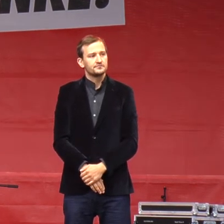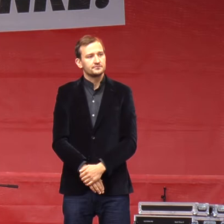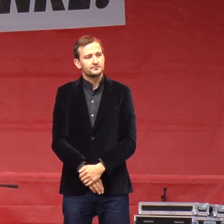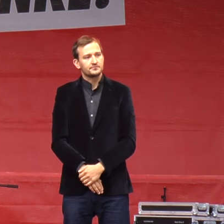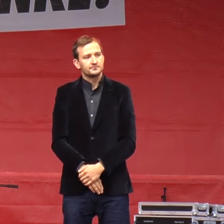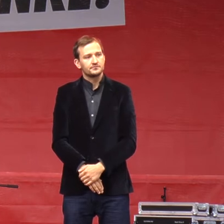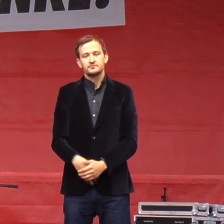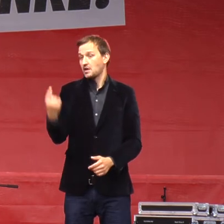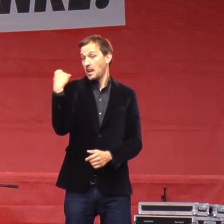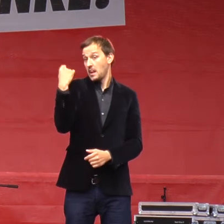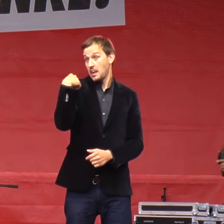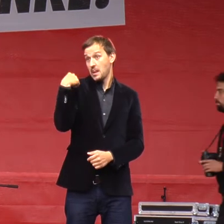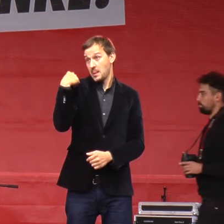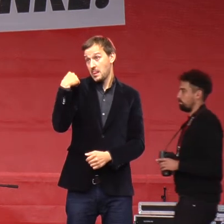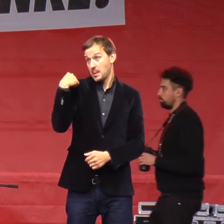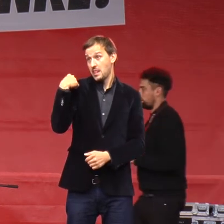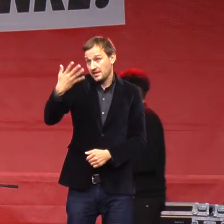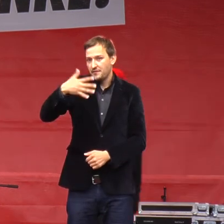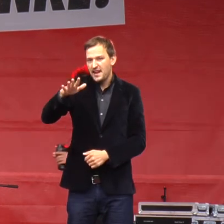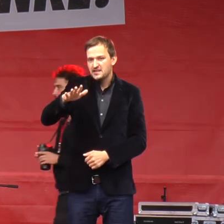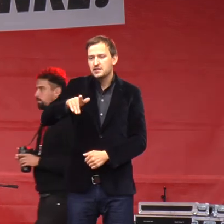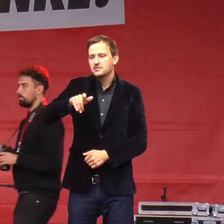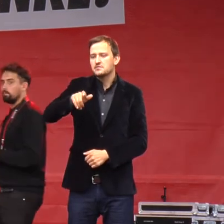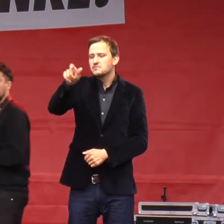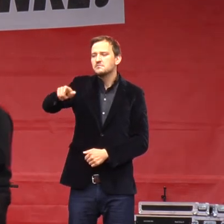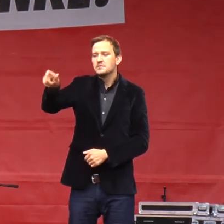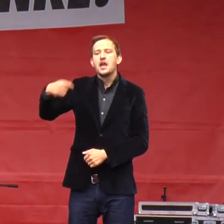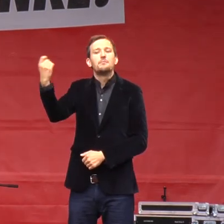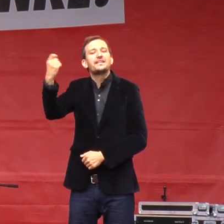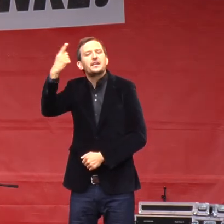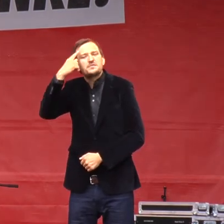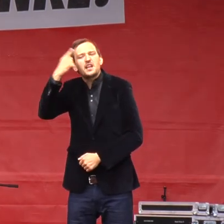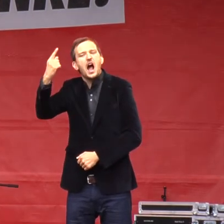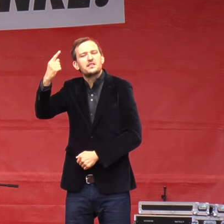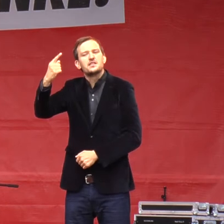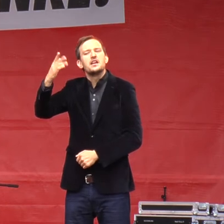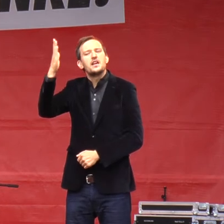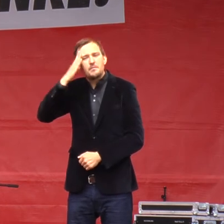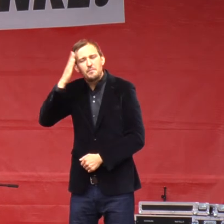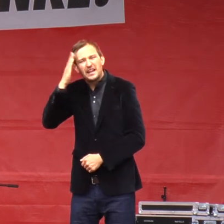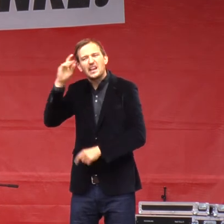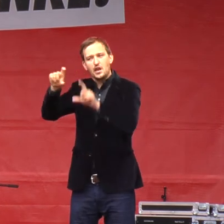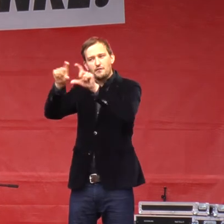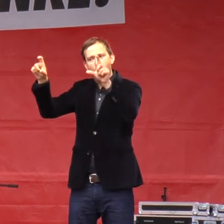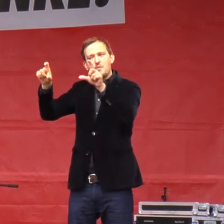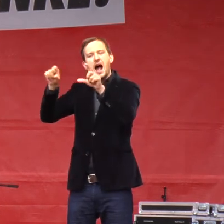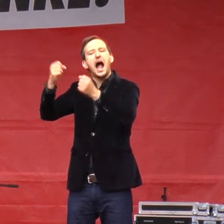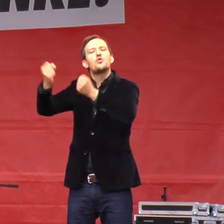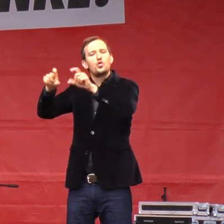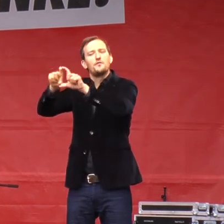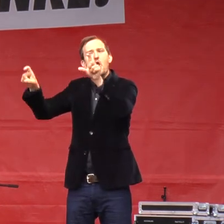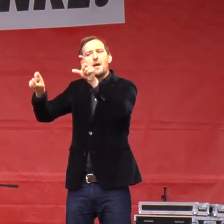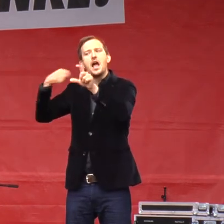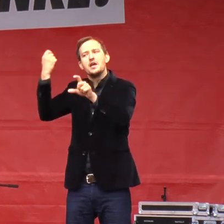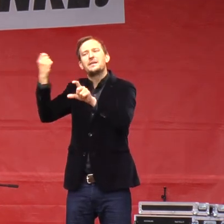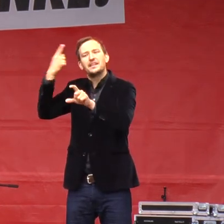Und letztens erzählten mir Betriebsräte einer bekannten schwäbischen Automobilfirma folgende Geschichte, die könnte